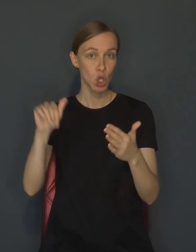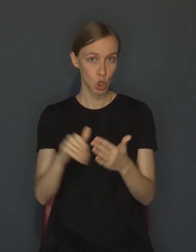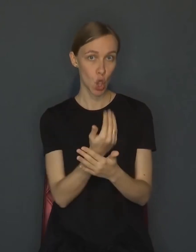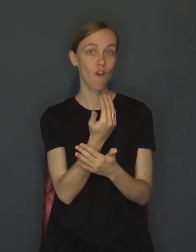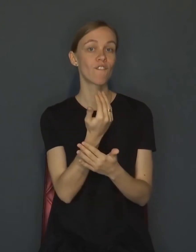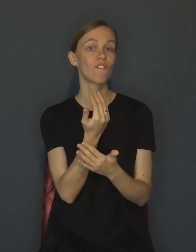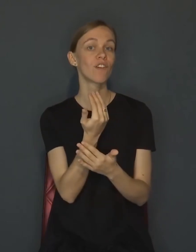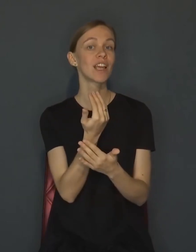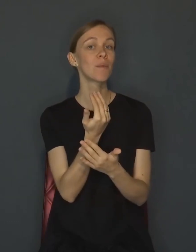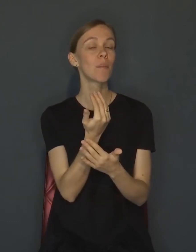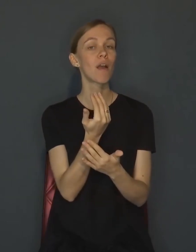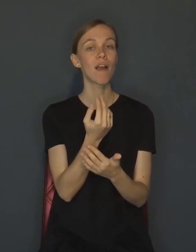малокомфортабельним.